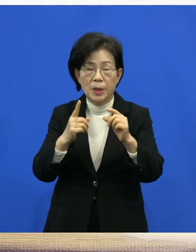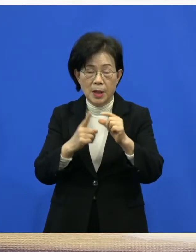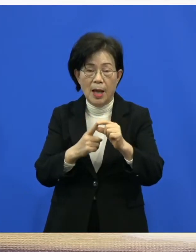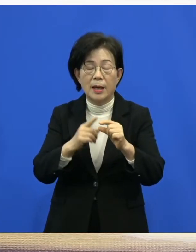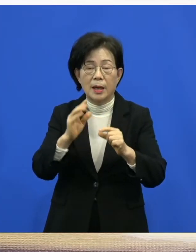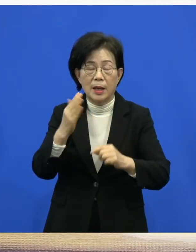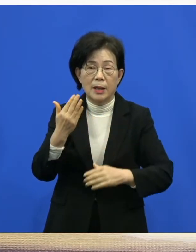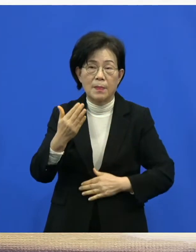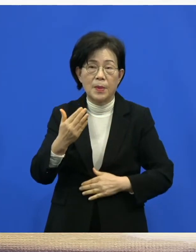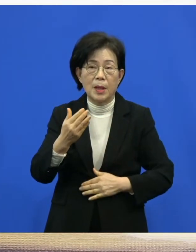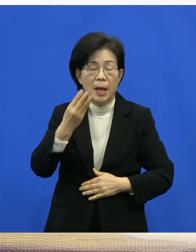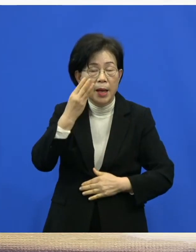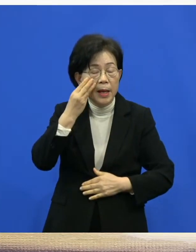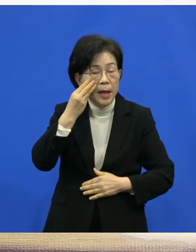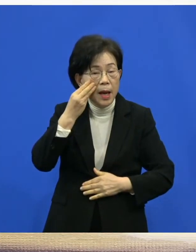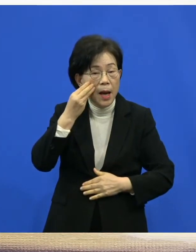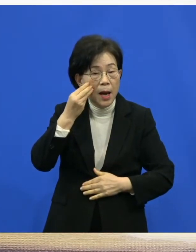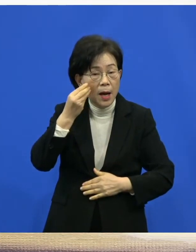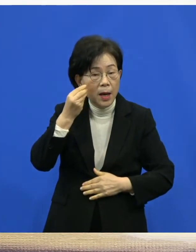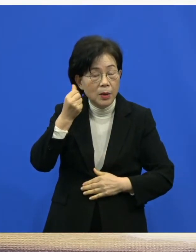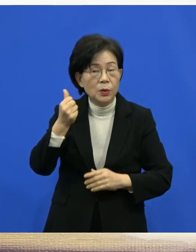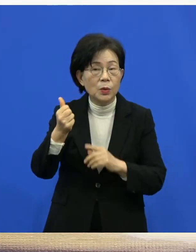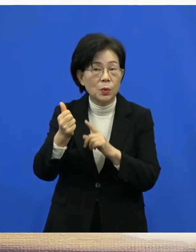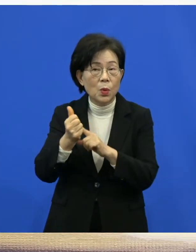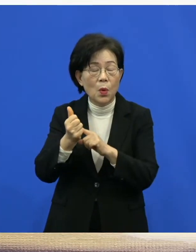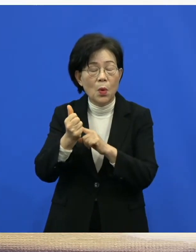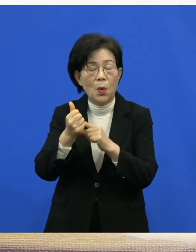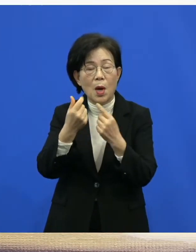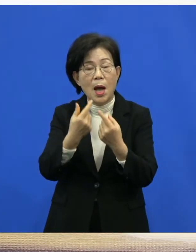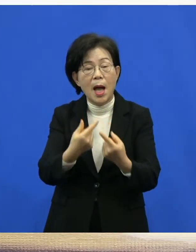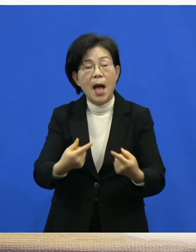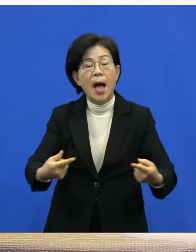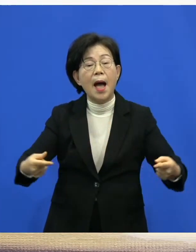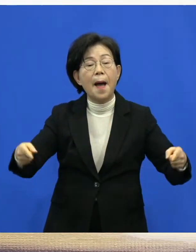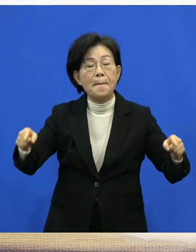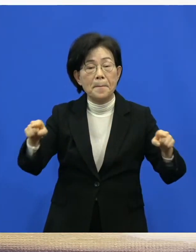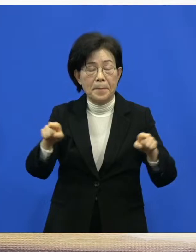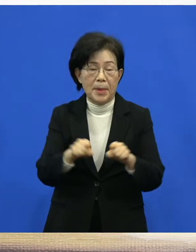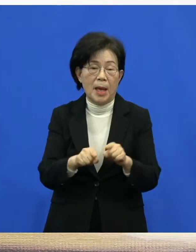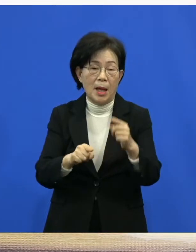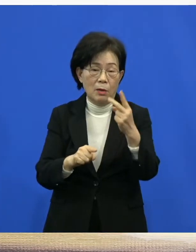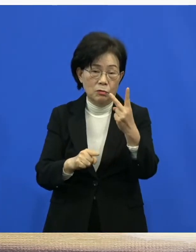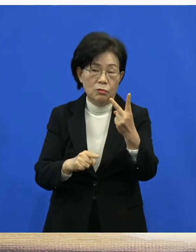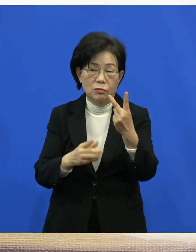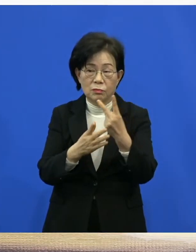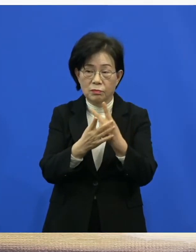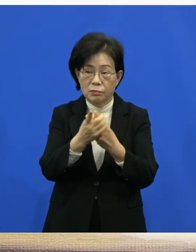키워드는 형통이고 패스워드는 함께 하심.